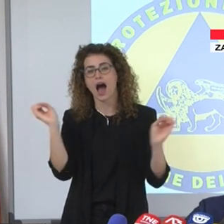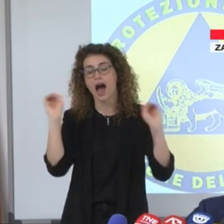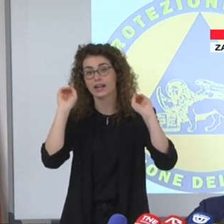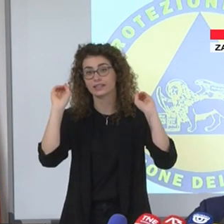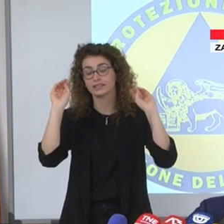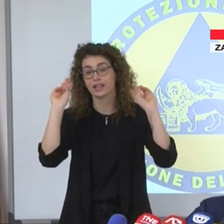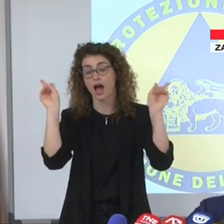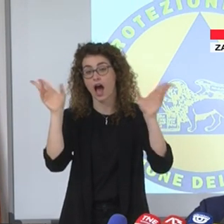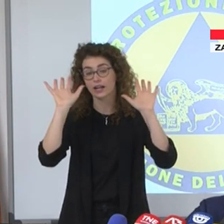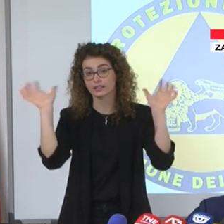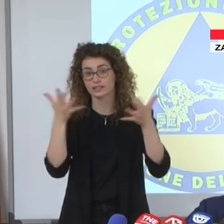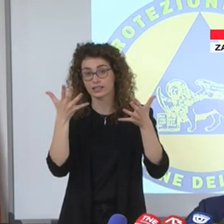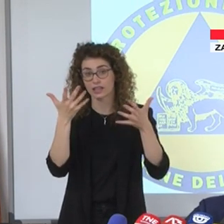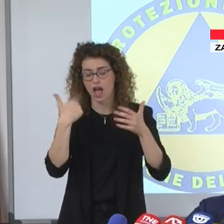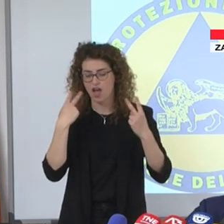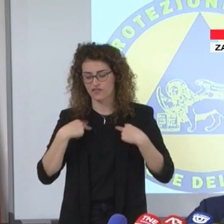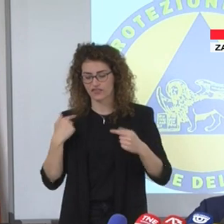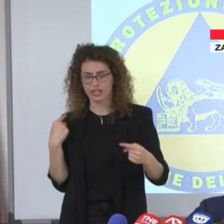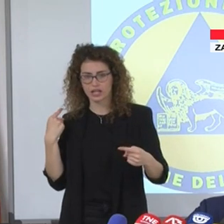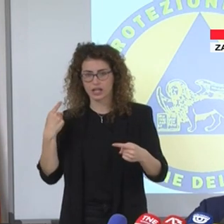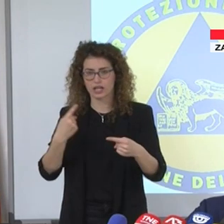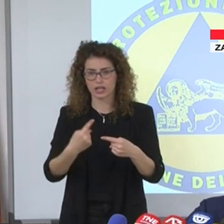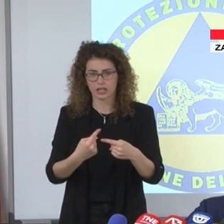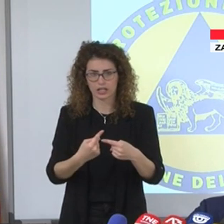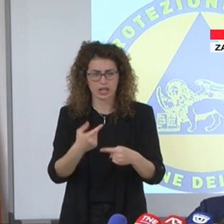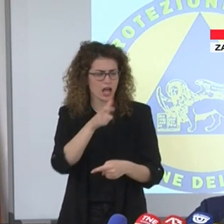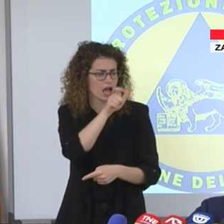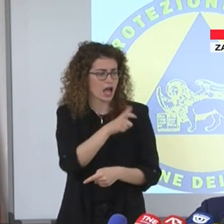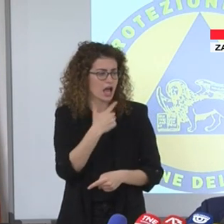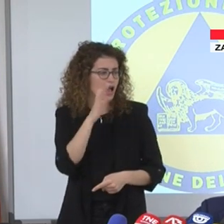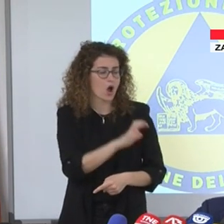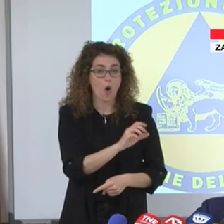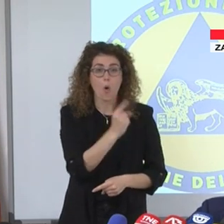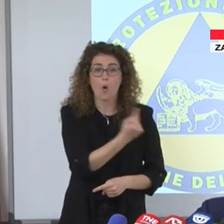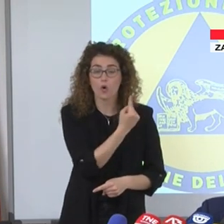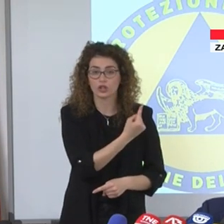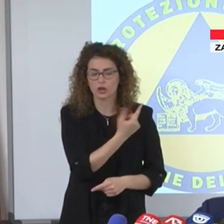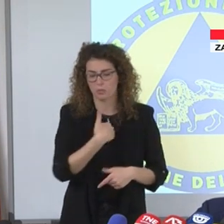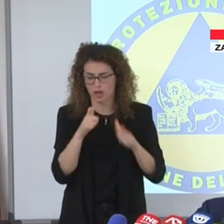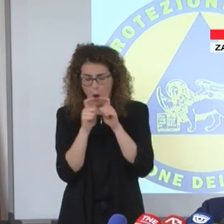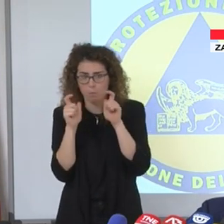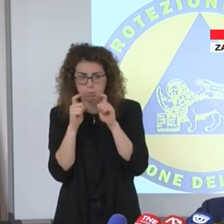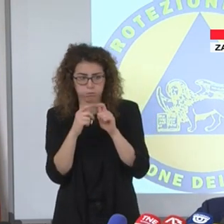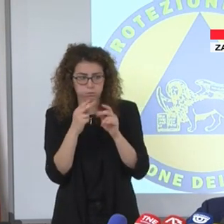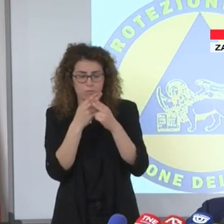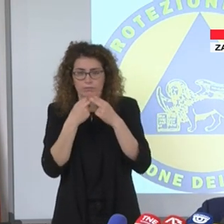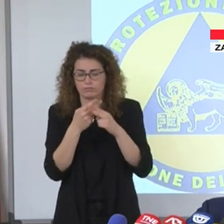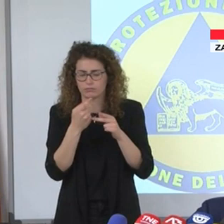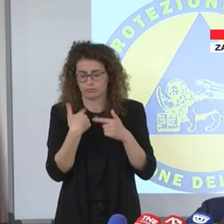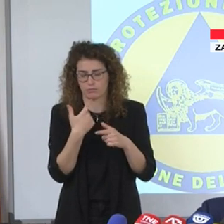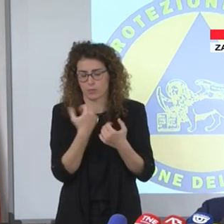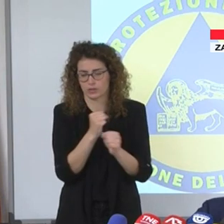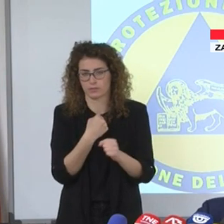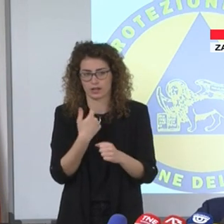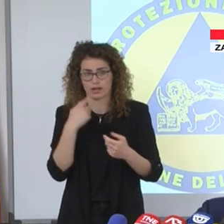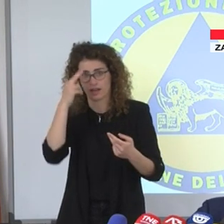quindi non posso accettare che qualcuno dica che si mette il bavaglio. E voi provate a immedesimarvi in me, se aveste avuto al